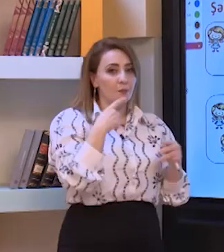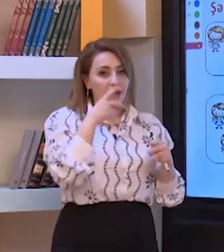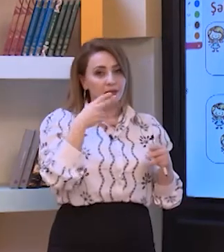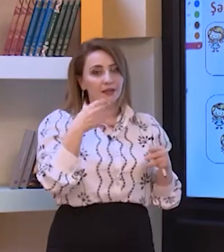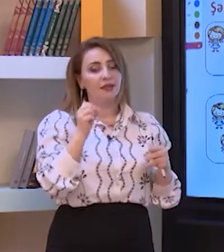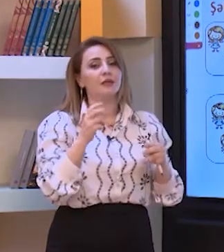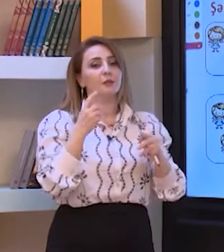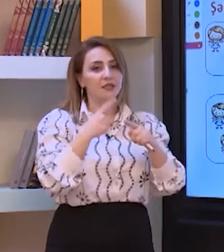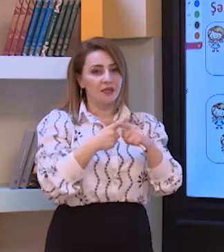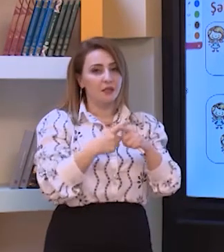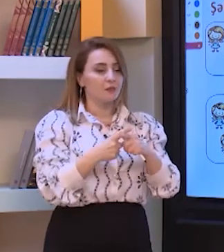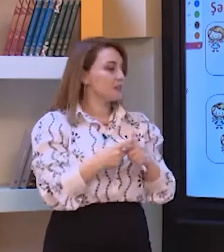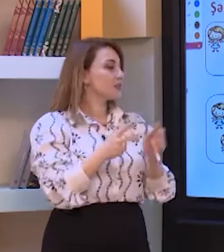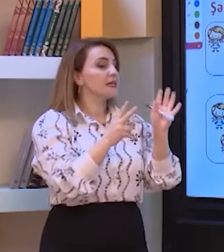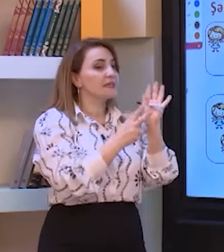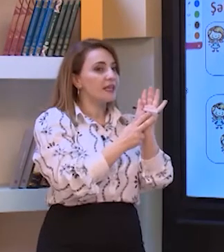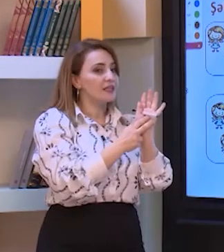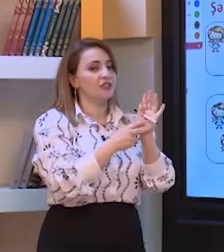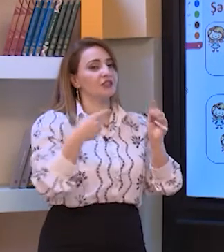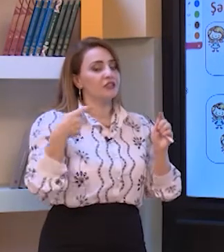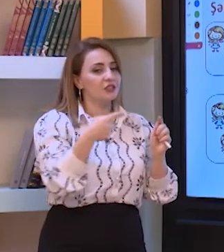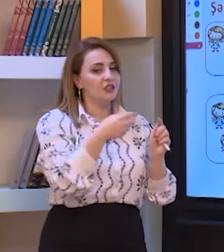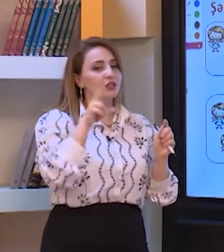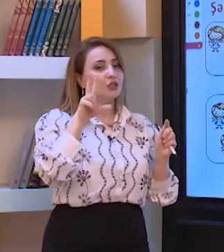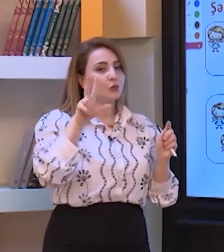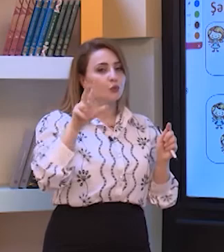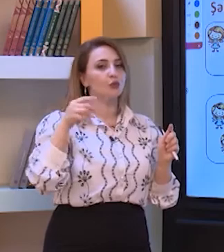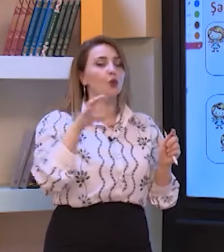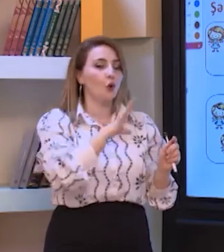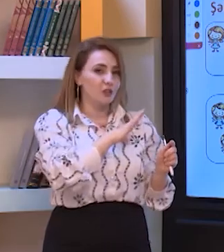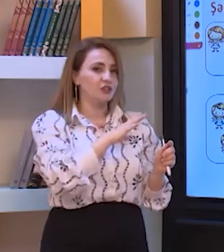Deməli, misalımız 8 çıx 3 olacaq.